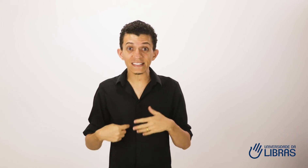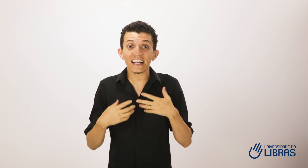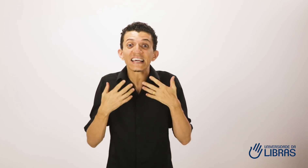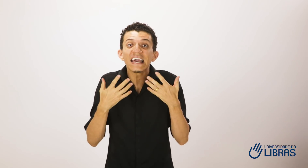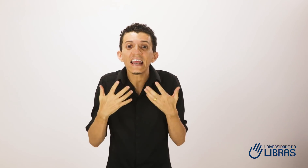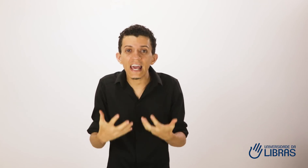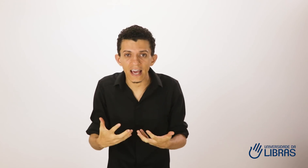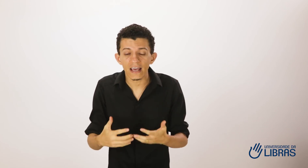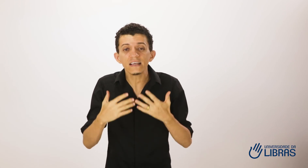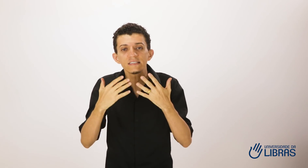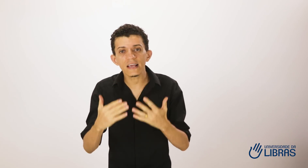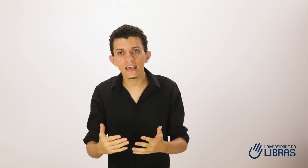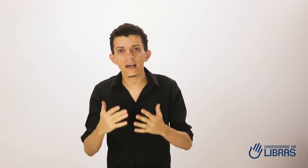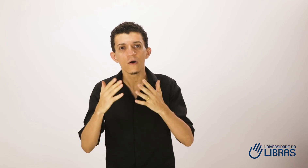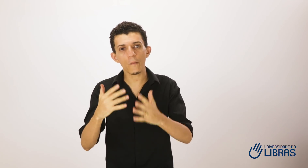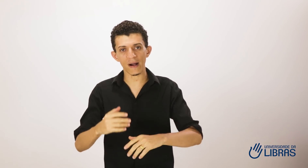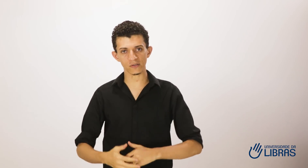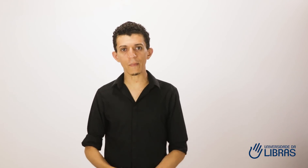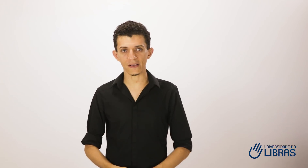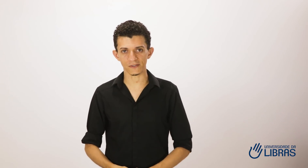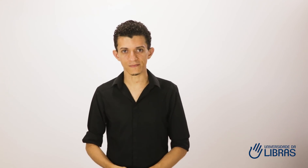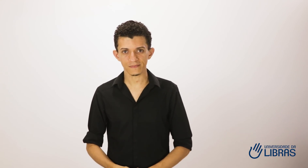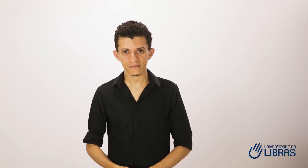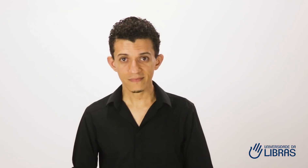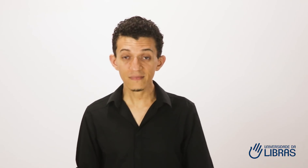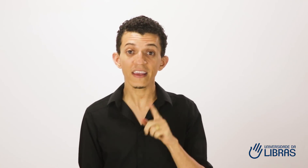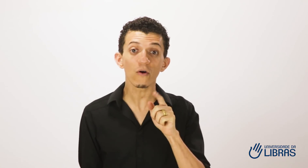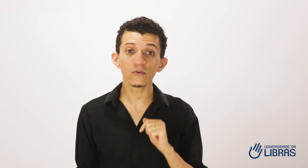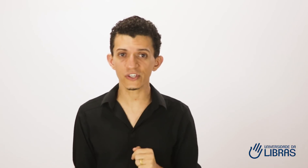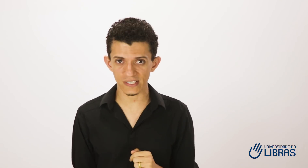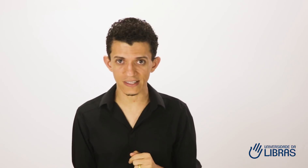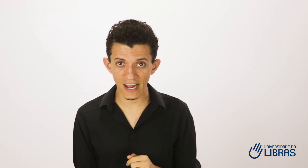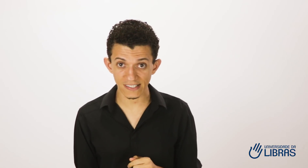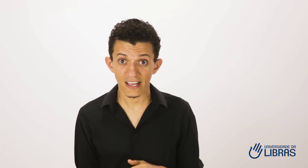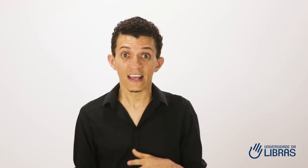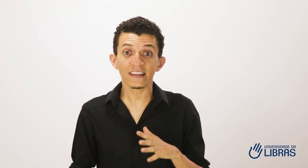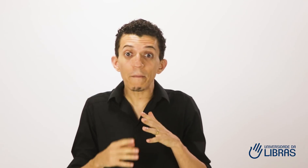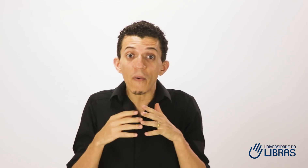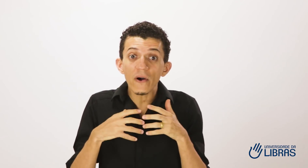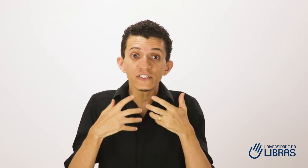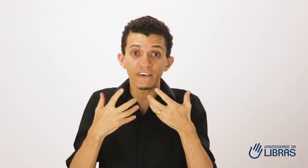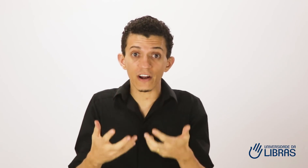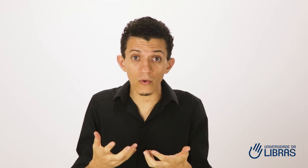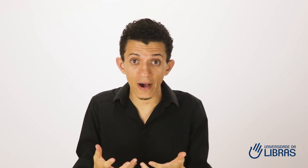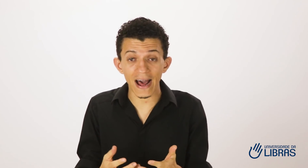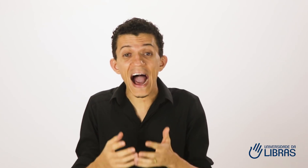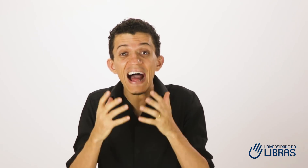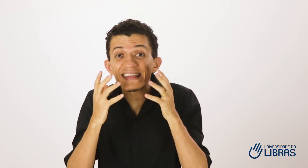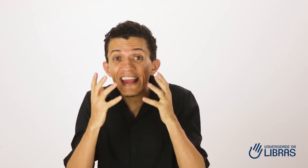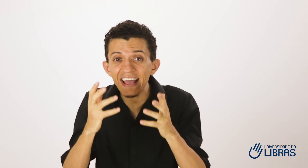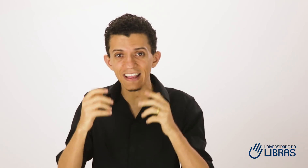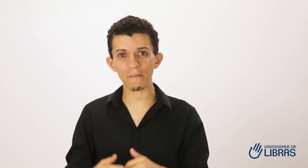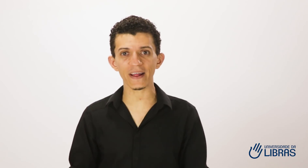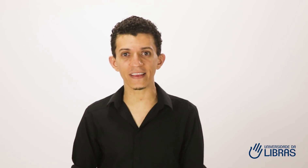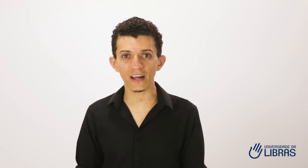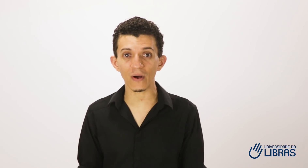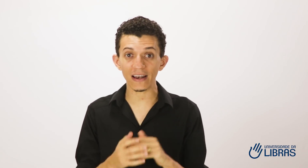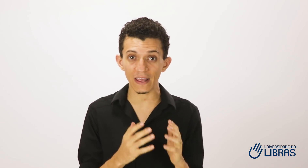ela querer e seguir o passo a passo. E alguns dias atrás, depois de ver o Luana até interpretando a